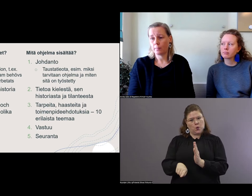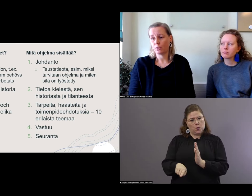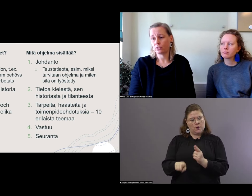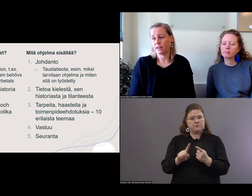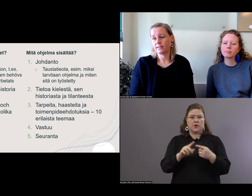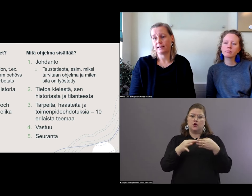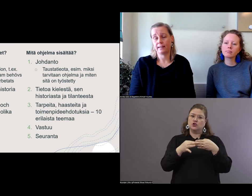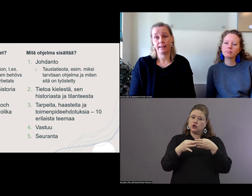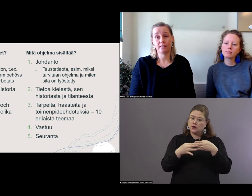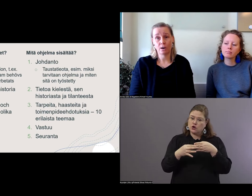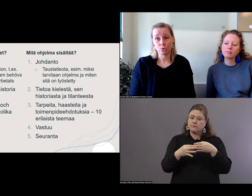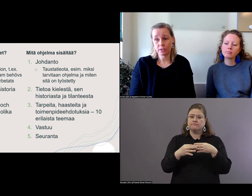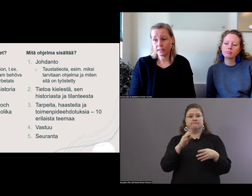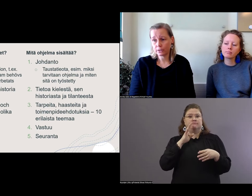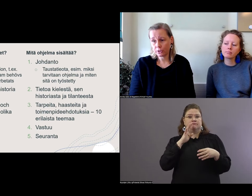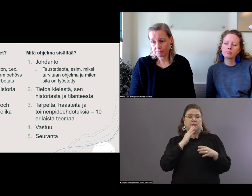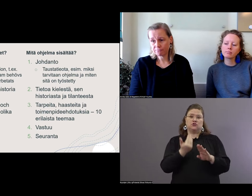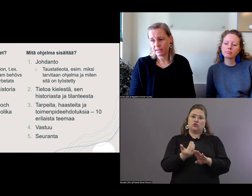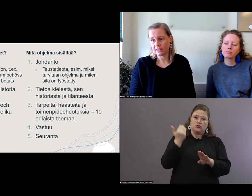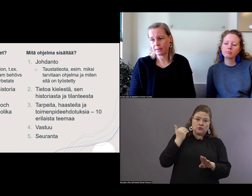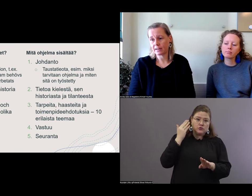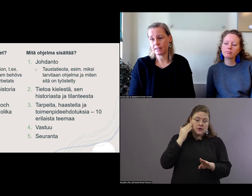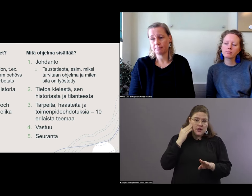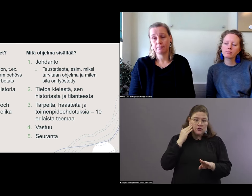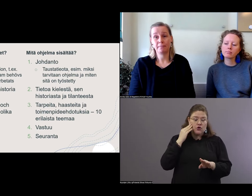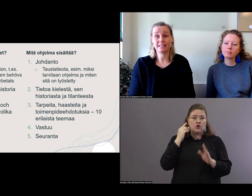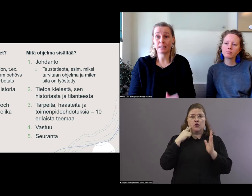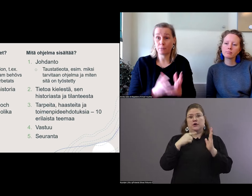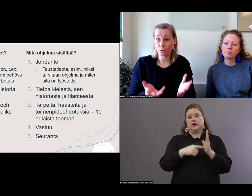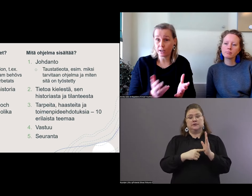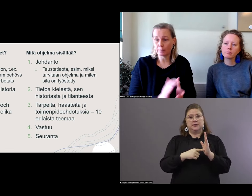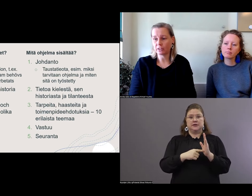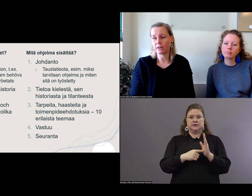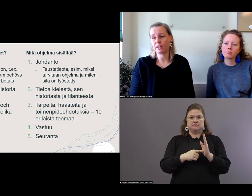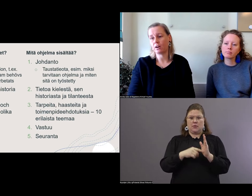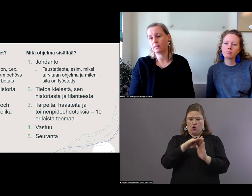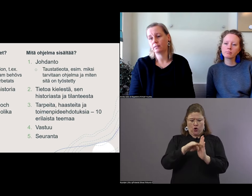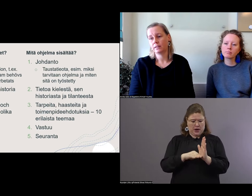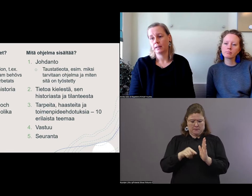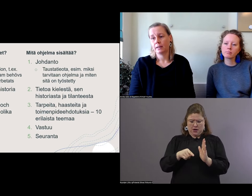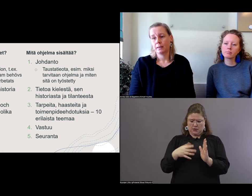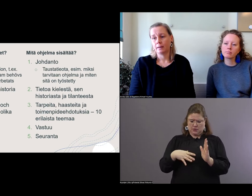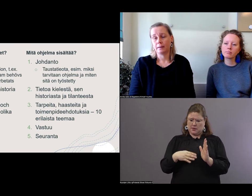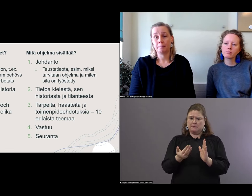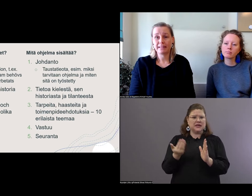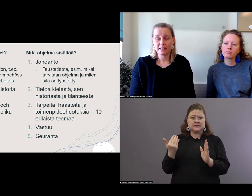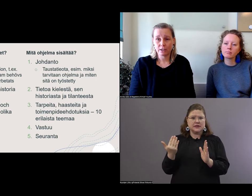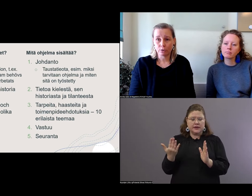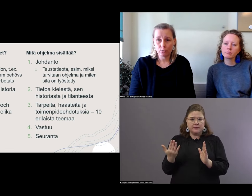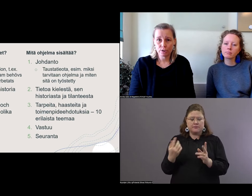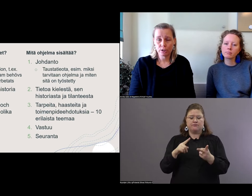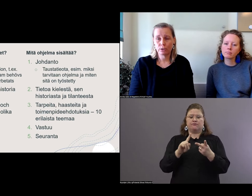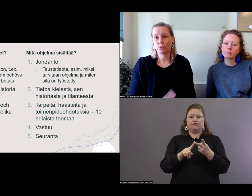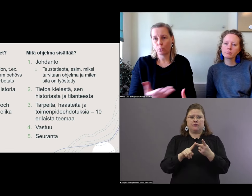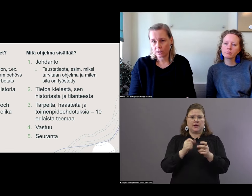johdannossa haluamme ottaa esille tietenkin taustatietoja, esimerkiksi miksi tämmöinen ohjelma tarvitaan, miten sitä